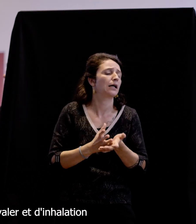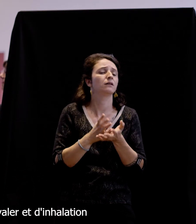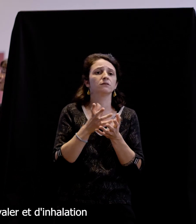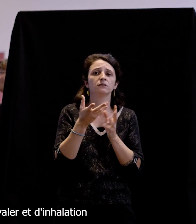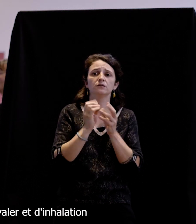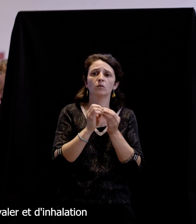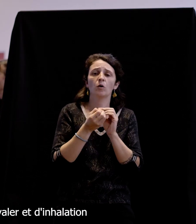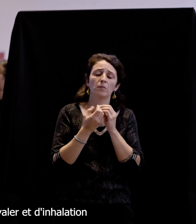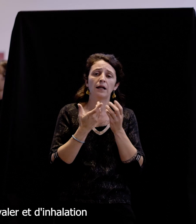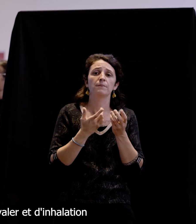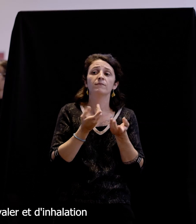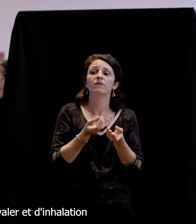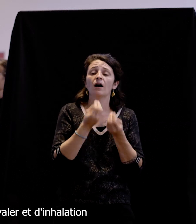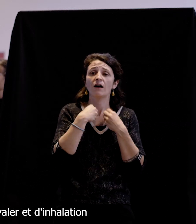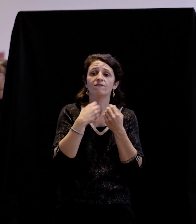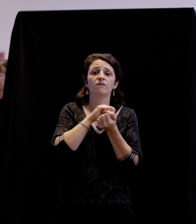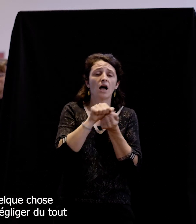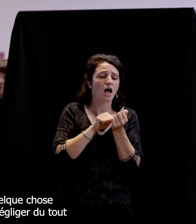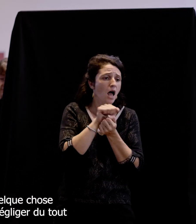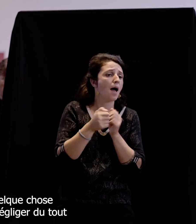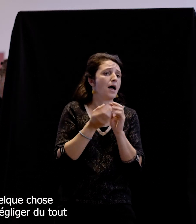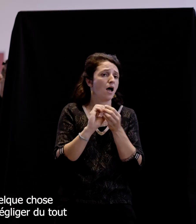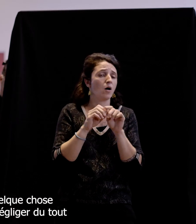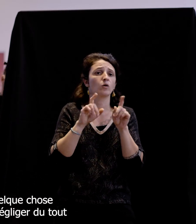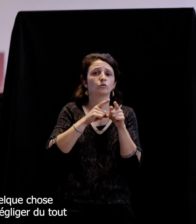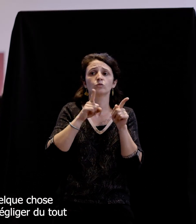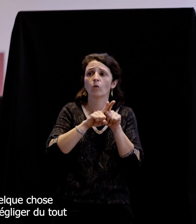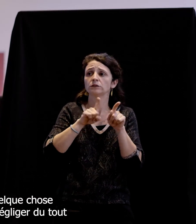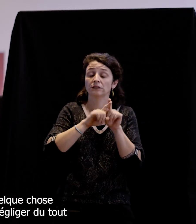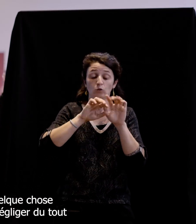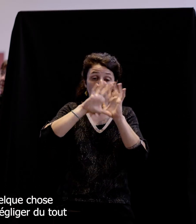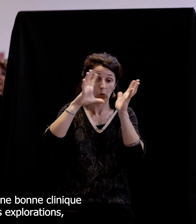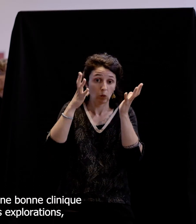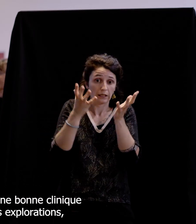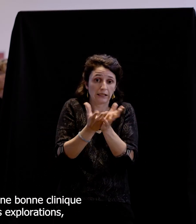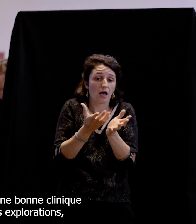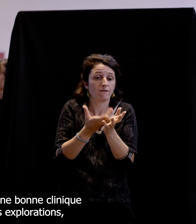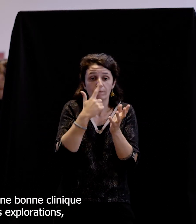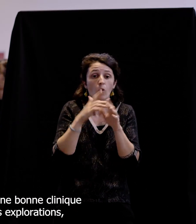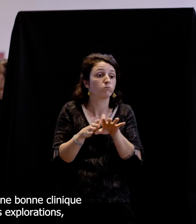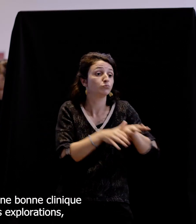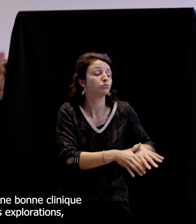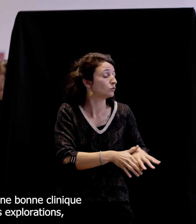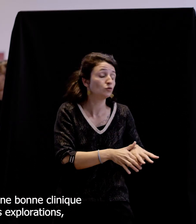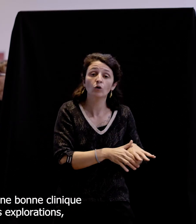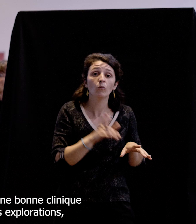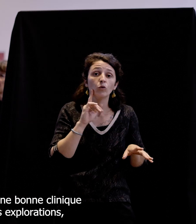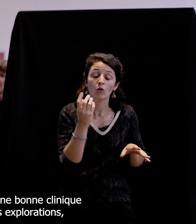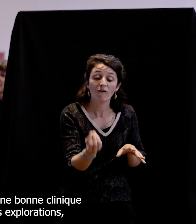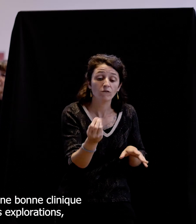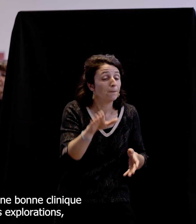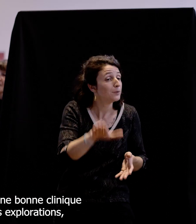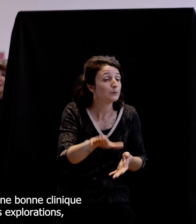d'avaler et d'inhalation, et que c'est quelque chose qu'il ne faut pas négliger du tout chez les petits, avec une bonne clinique, et